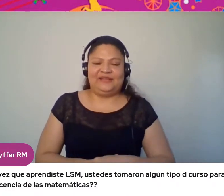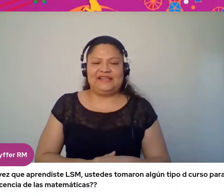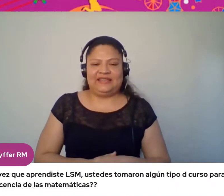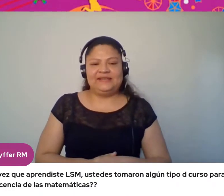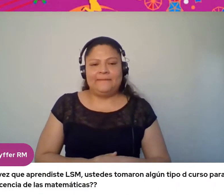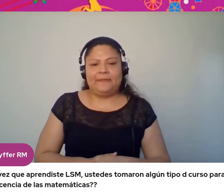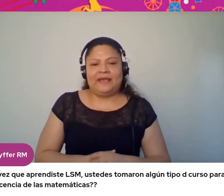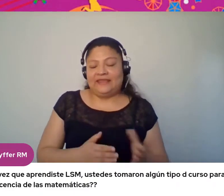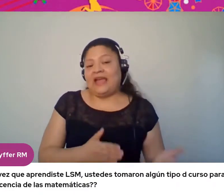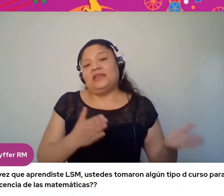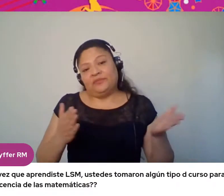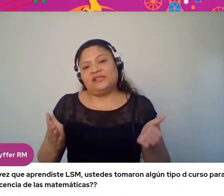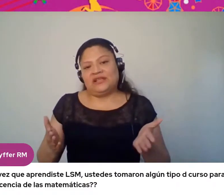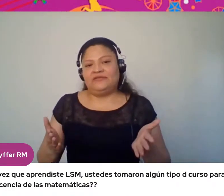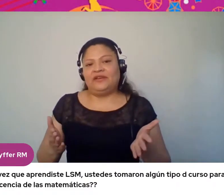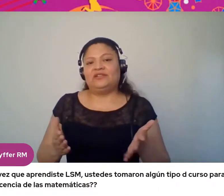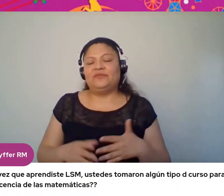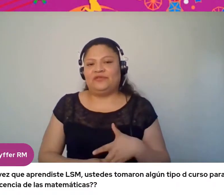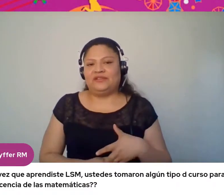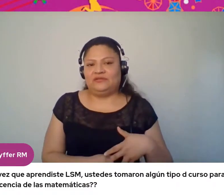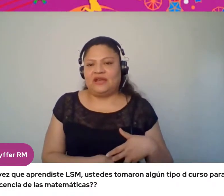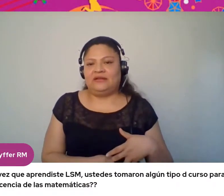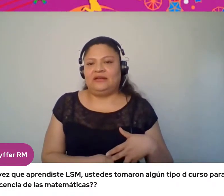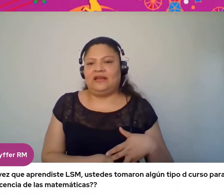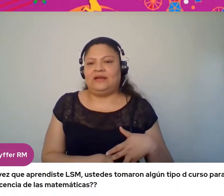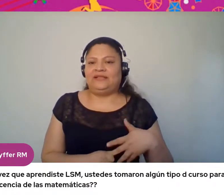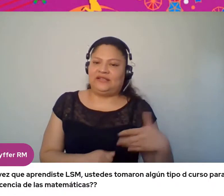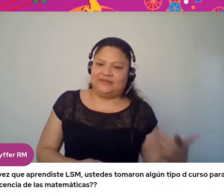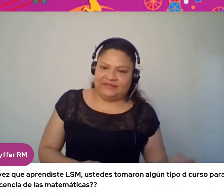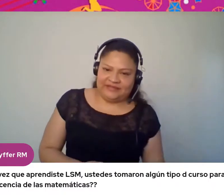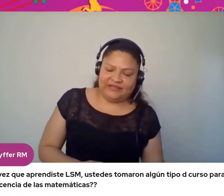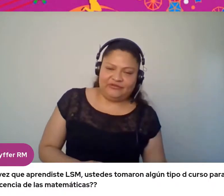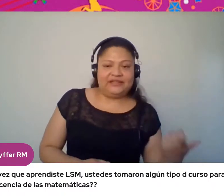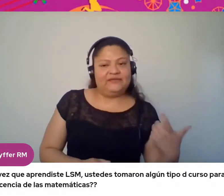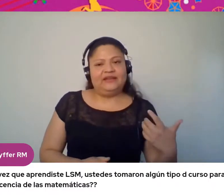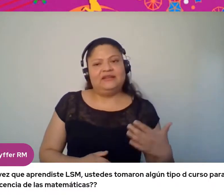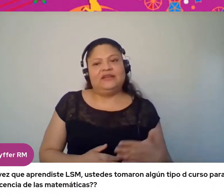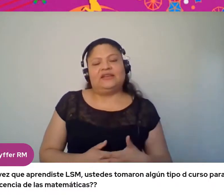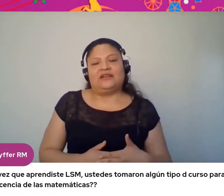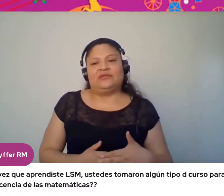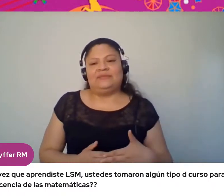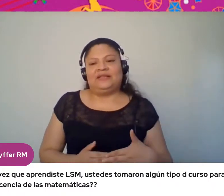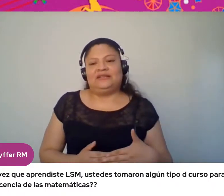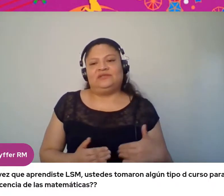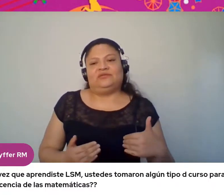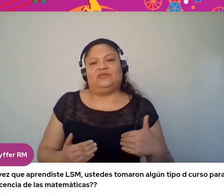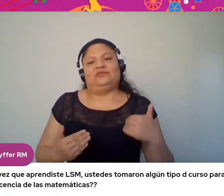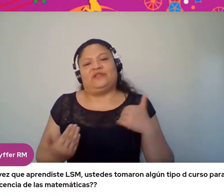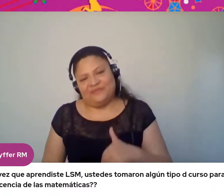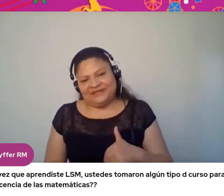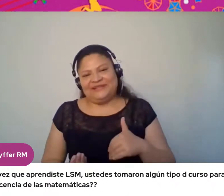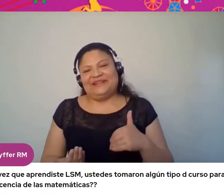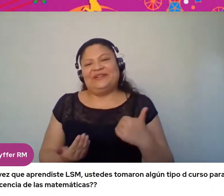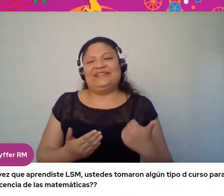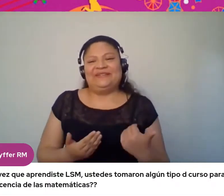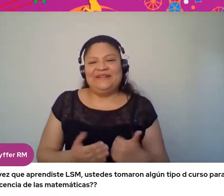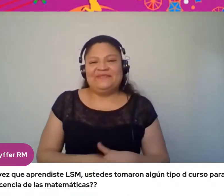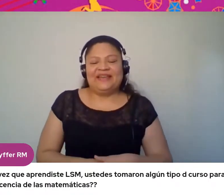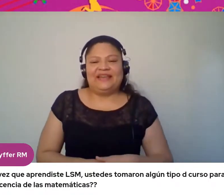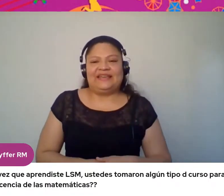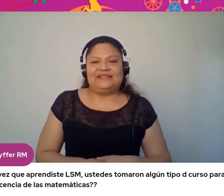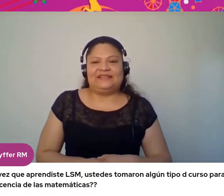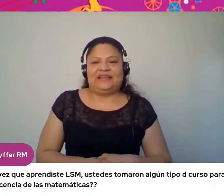mediante lengua de señas. Y de ahí, pues, en efecto, me fui a estudiar la maestría en matemática educativa y actualmente estudio el doctorado en matemática